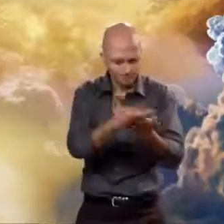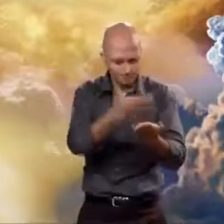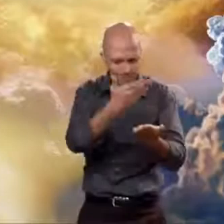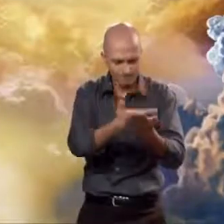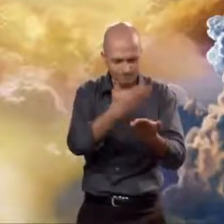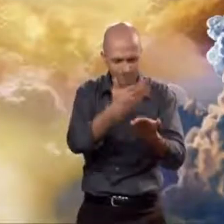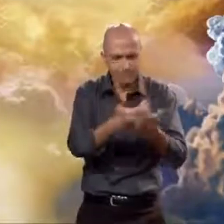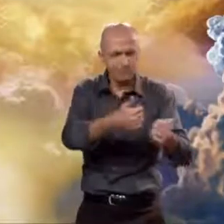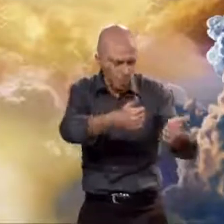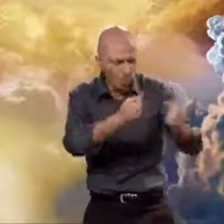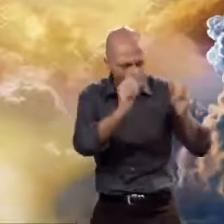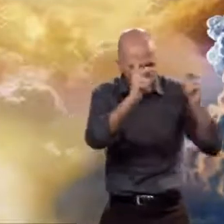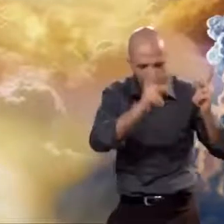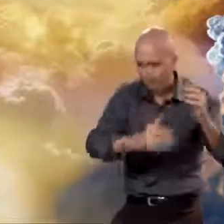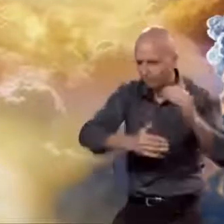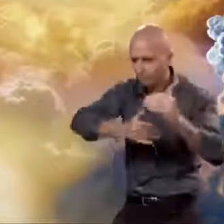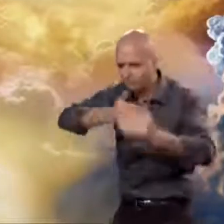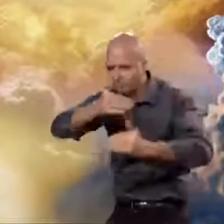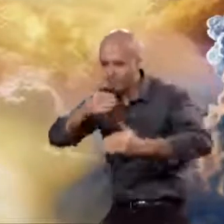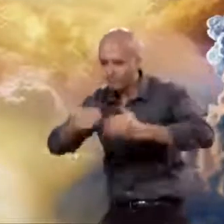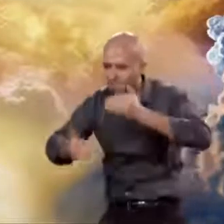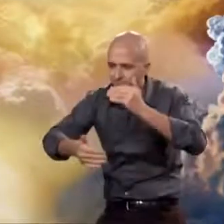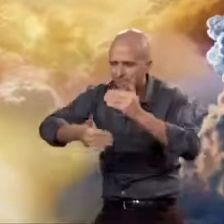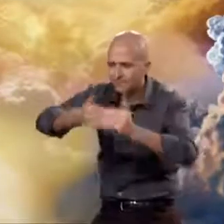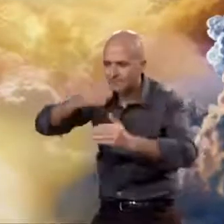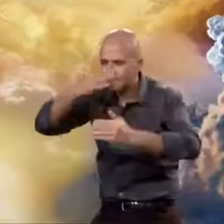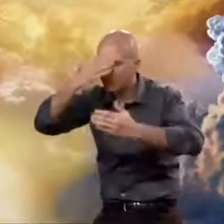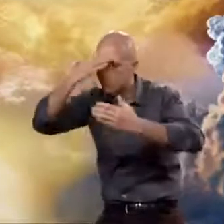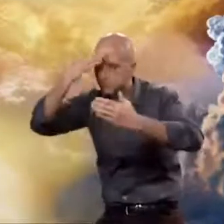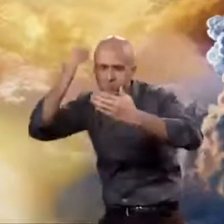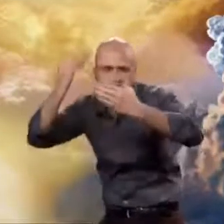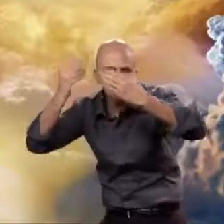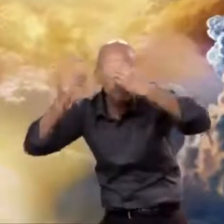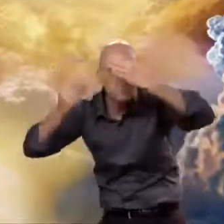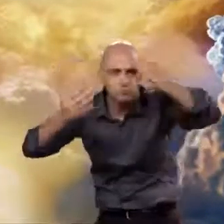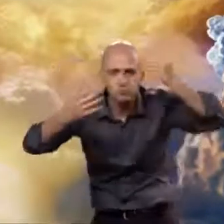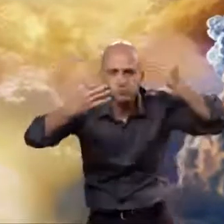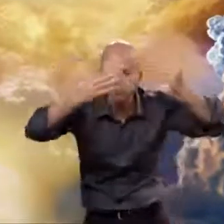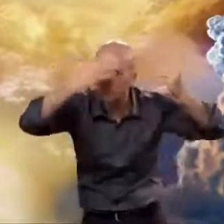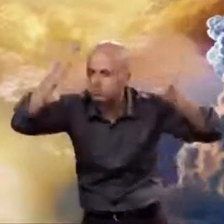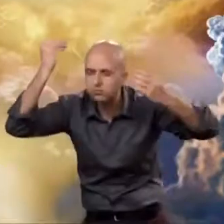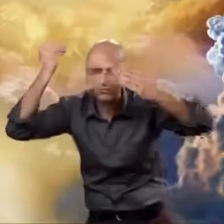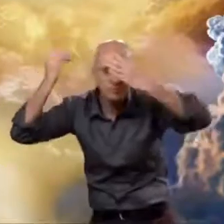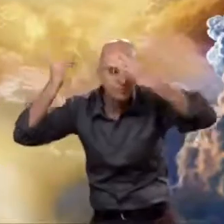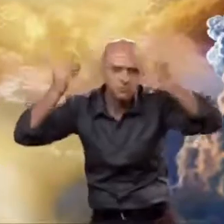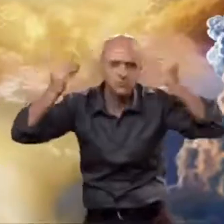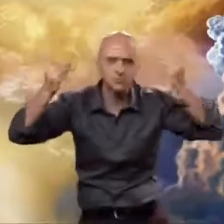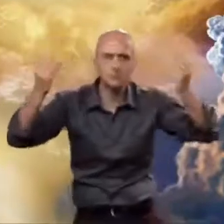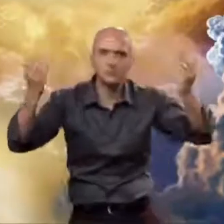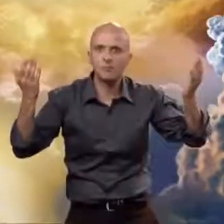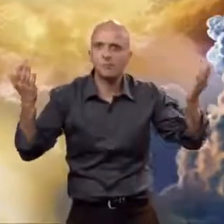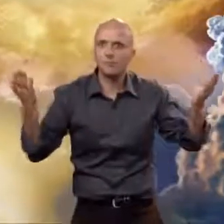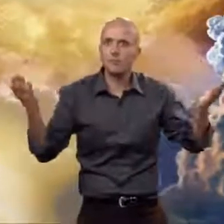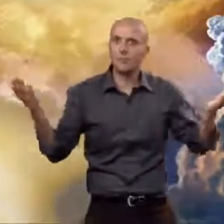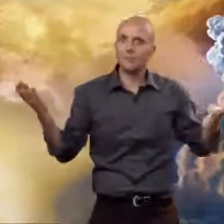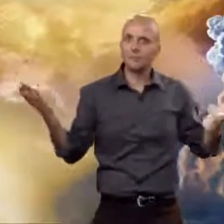coração pecaminoso. Satanás concede-lhes os enganos que as pessoas amam. Mas Deus terá um povo que mantém a